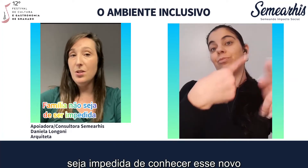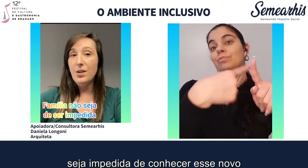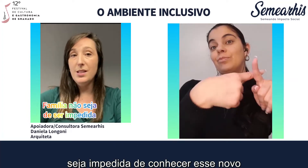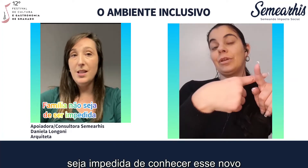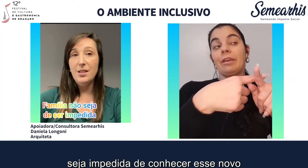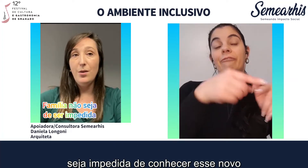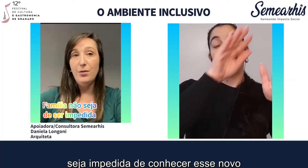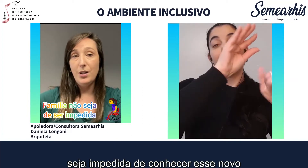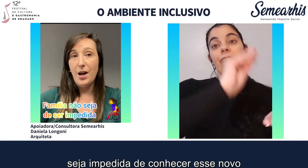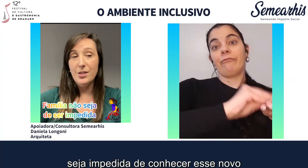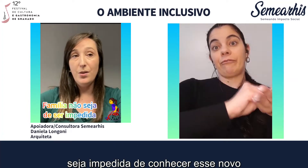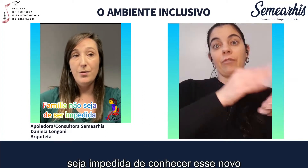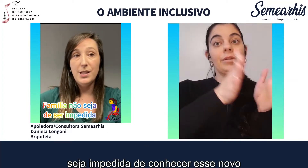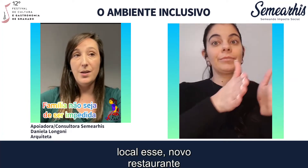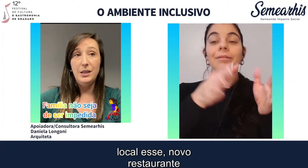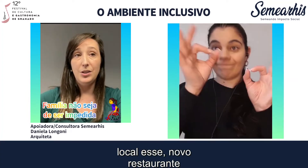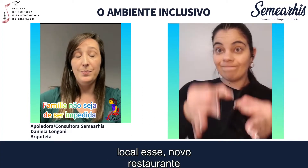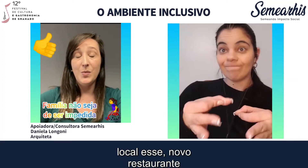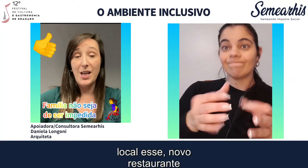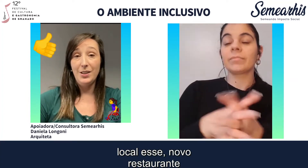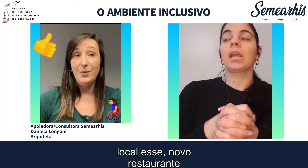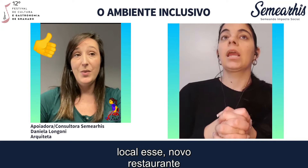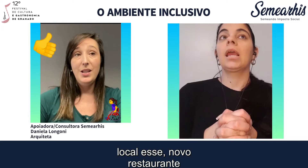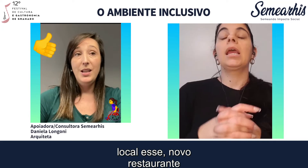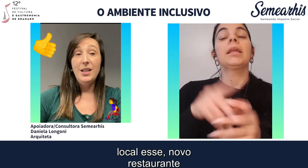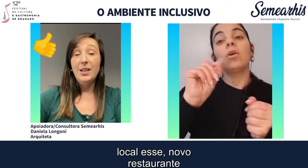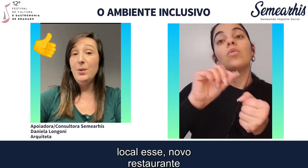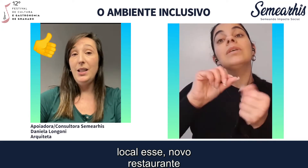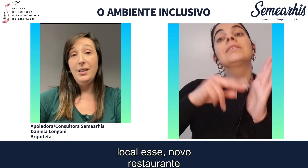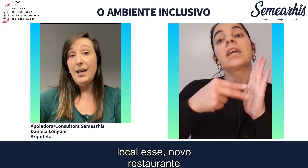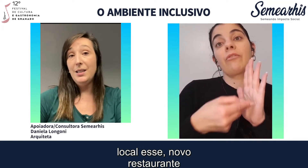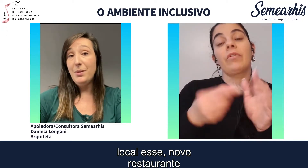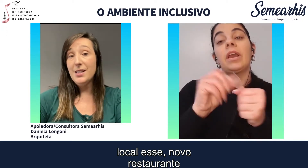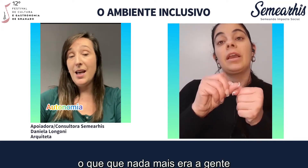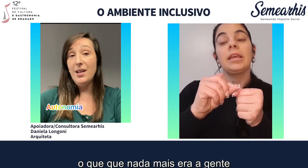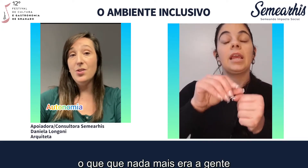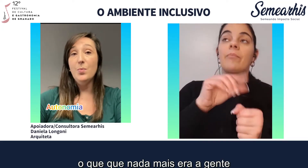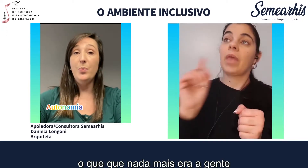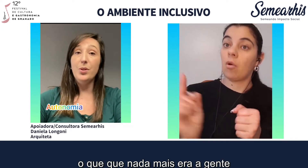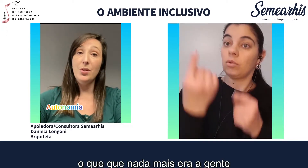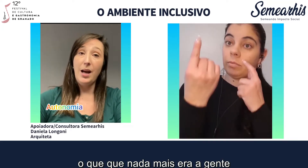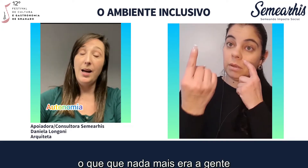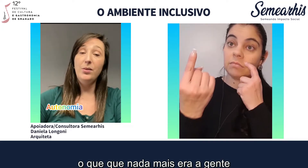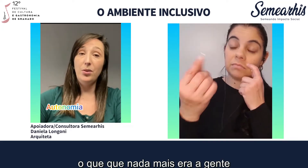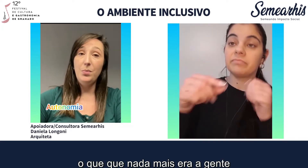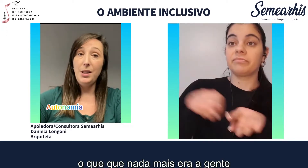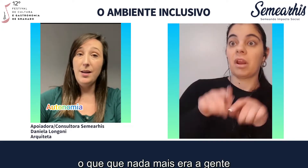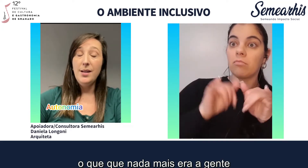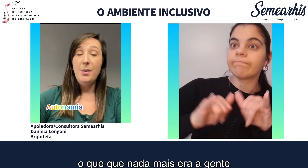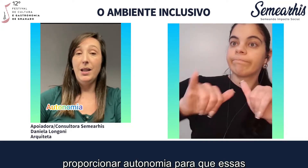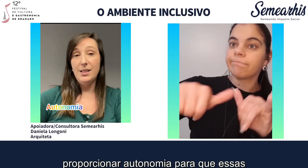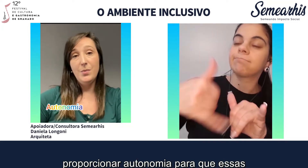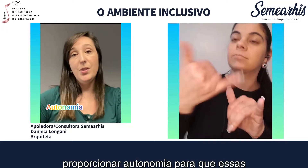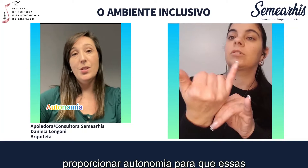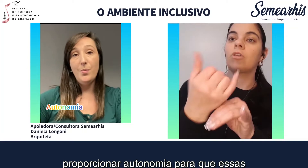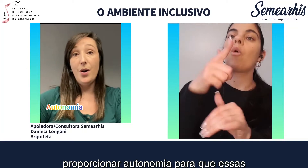impedida de conhecer esse novo local, esse novo restaurante, certo? Então, o que nada mais né? A gente proporcionar autonomia